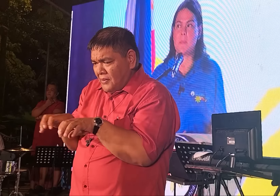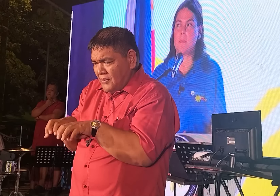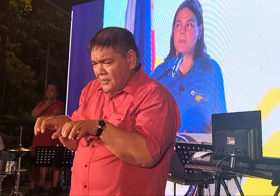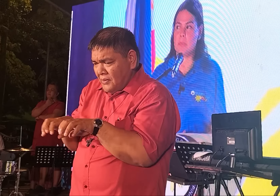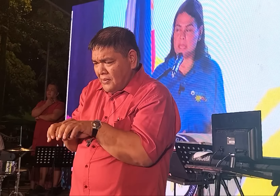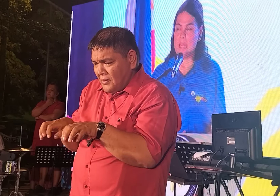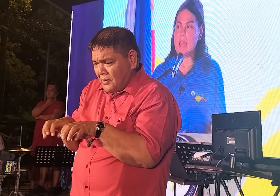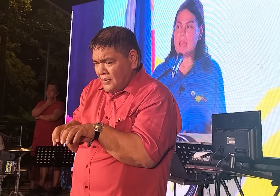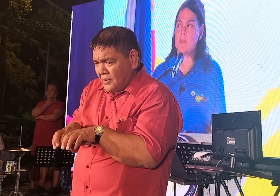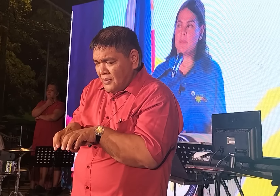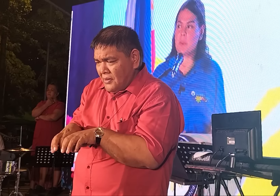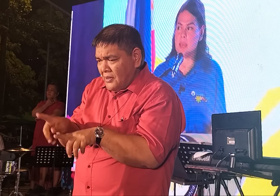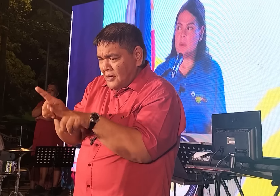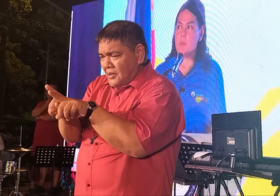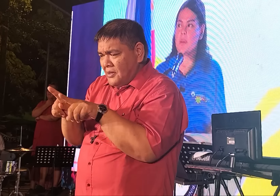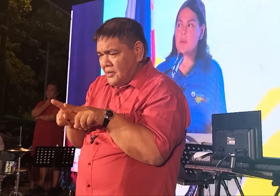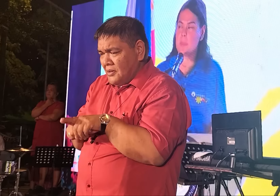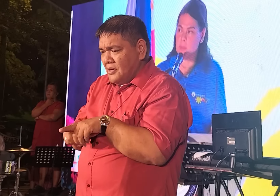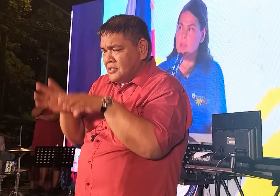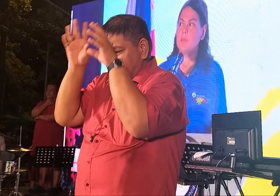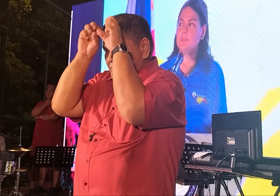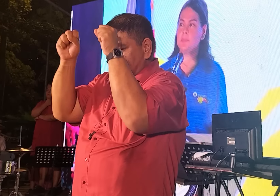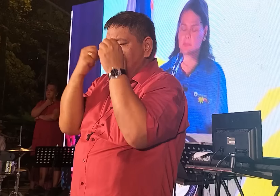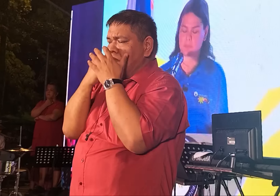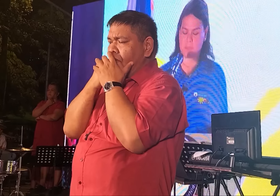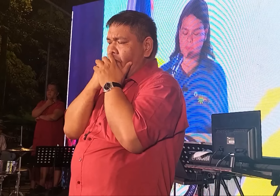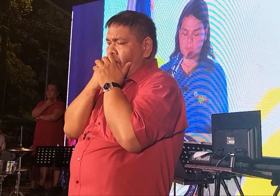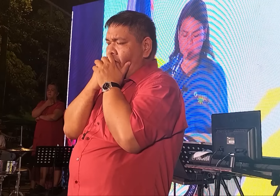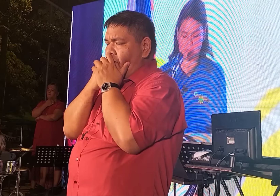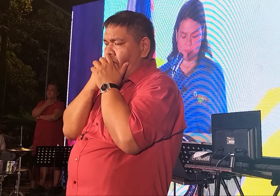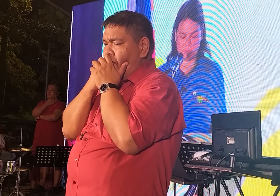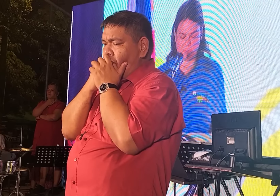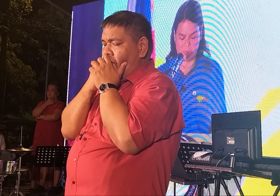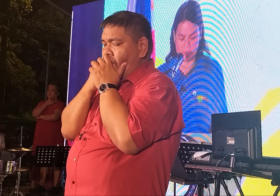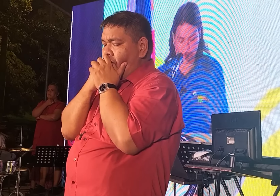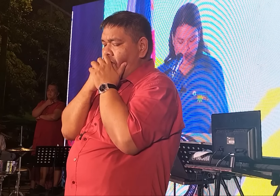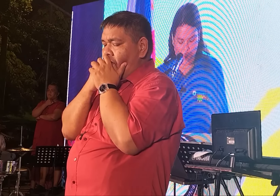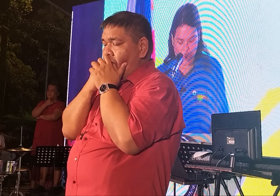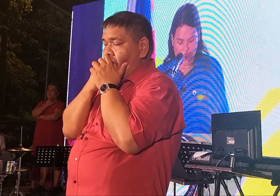yan bilang pangalawang pangulo.